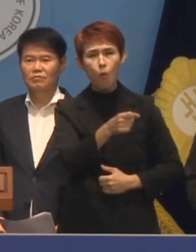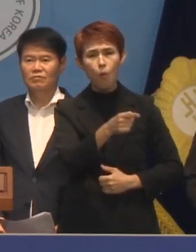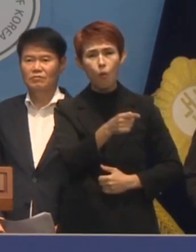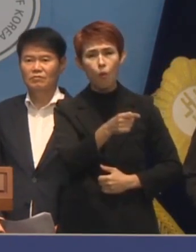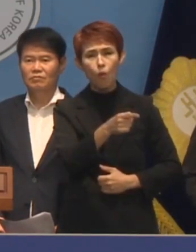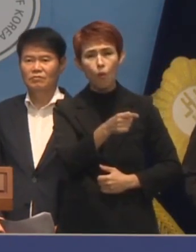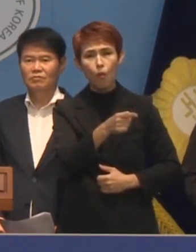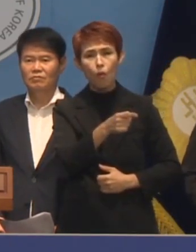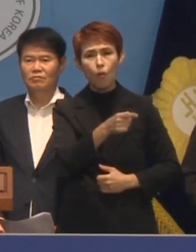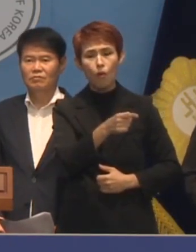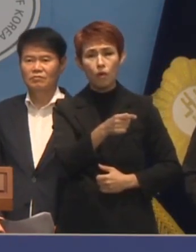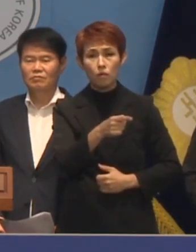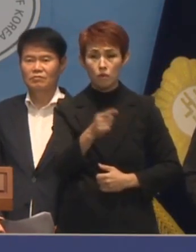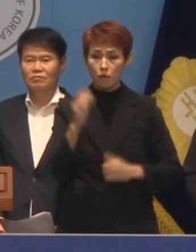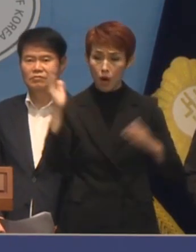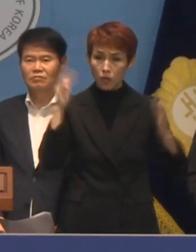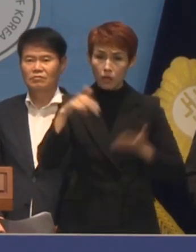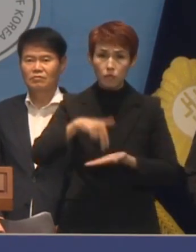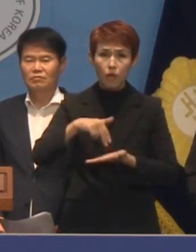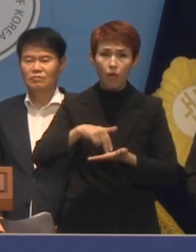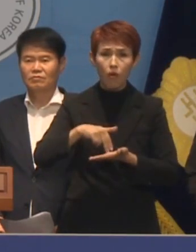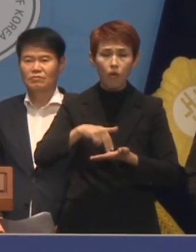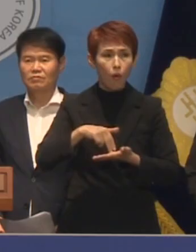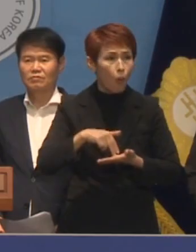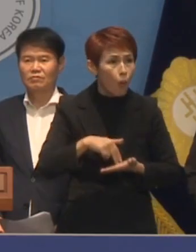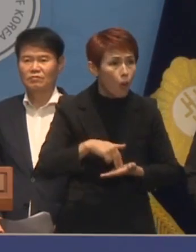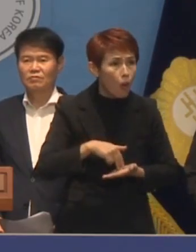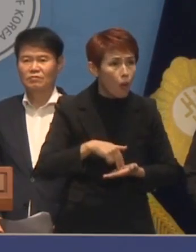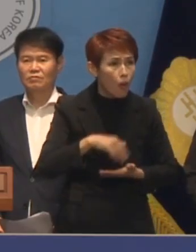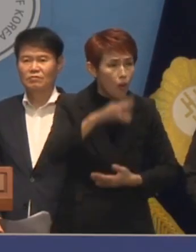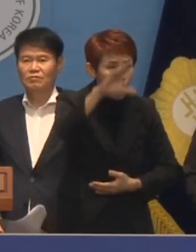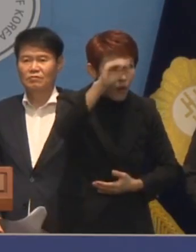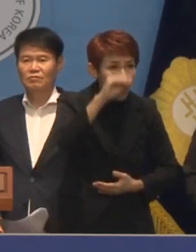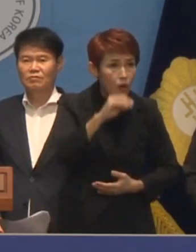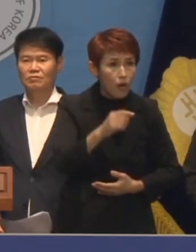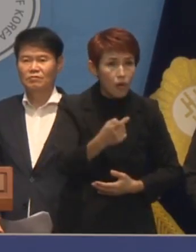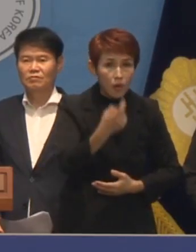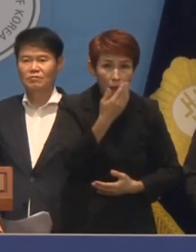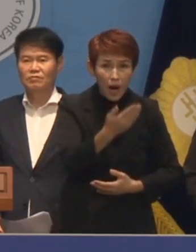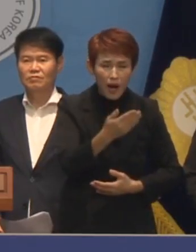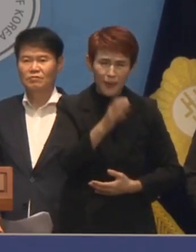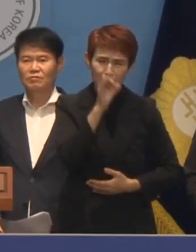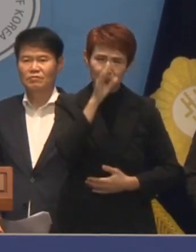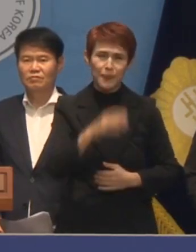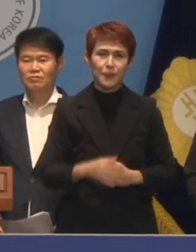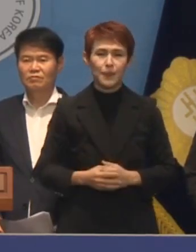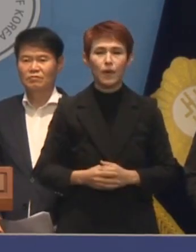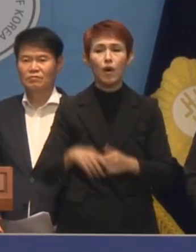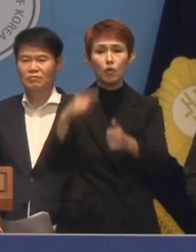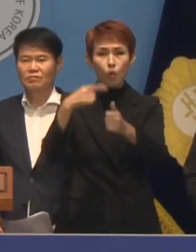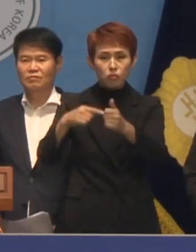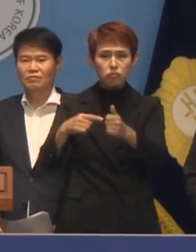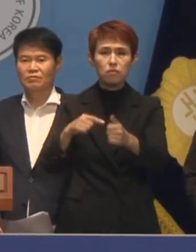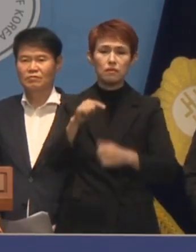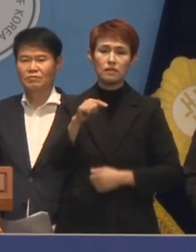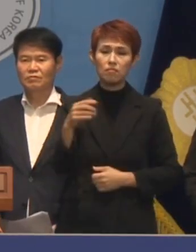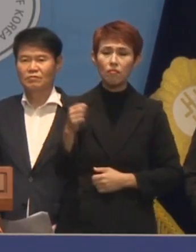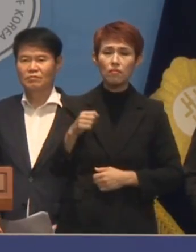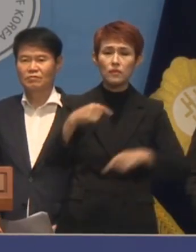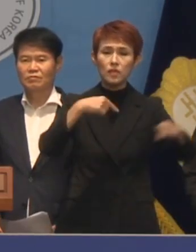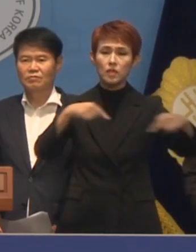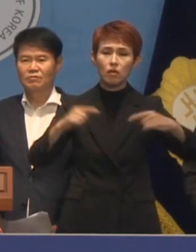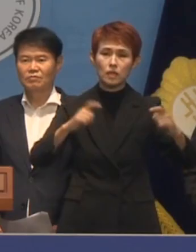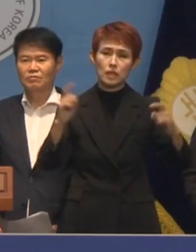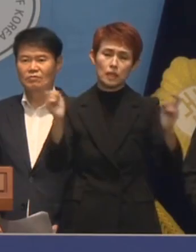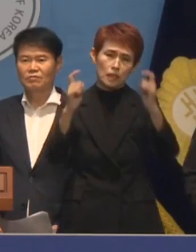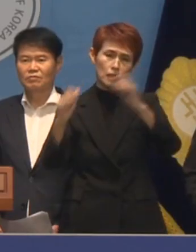아무렇지 않게 한다면 우리 아이들이 과연 무엇을 보고 배울 수 있겠는가? 교육마저 전쟁의 도구로 삼고 우리